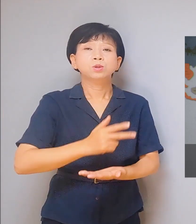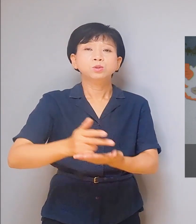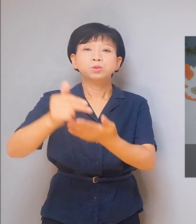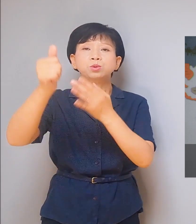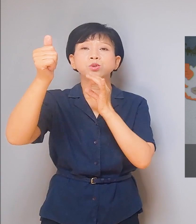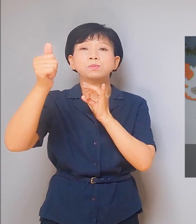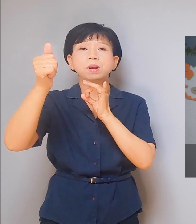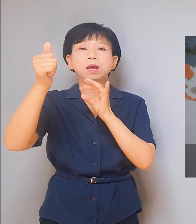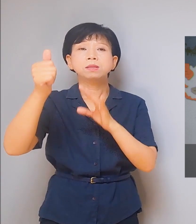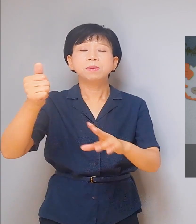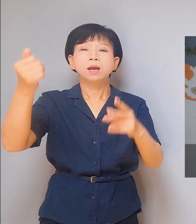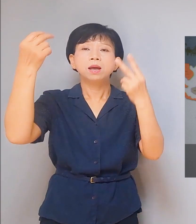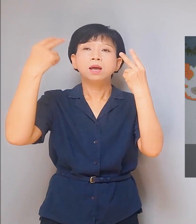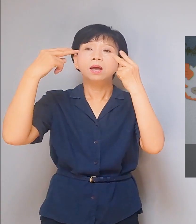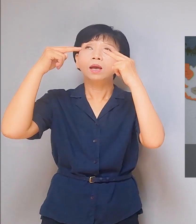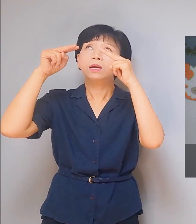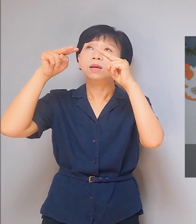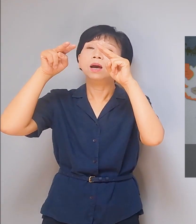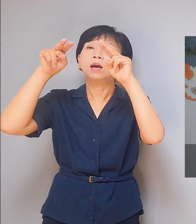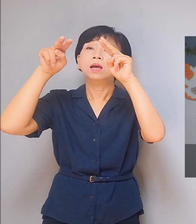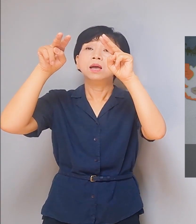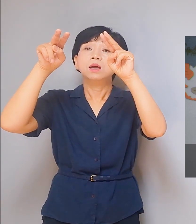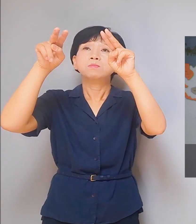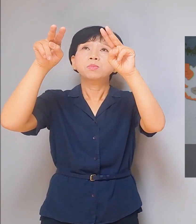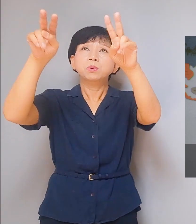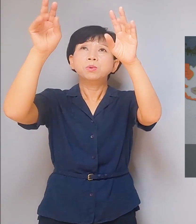향하고 주만